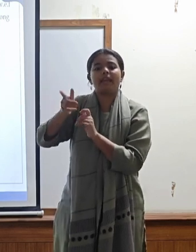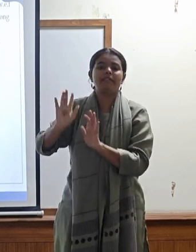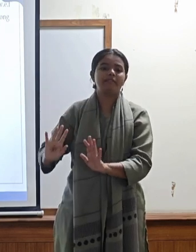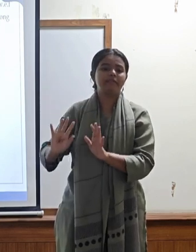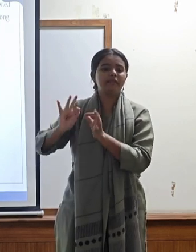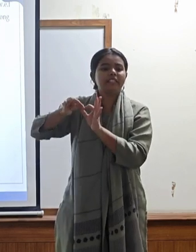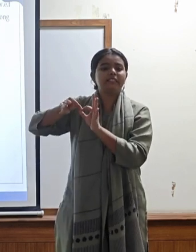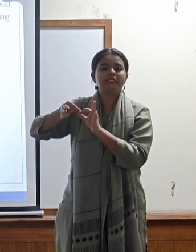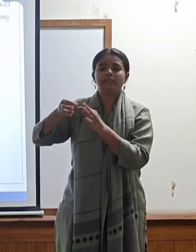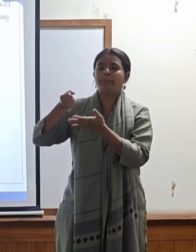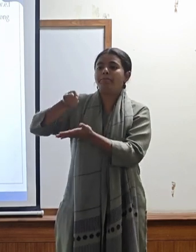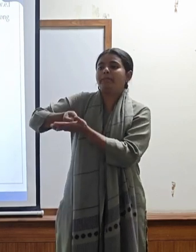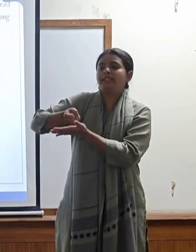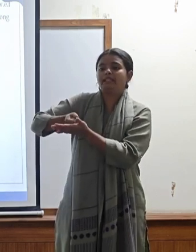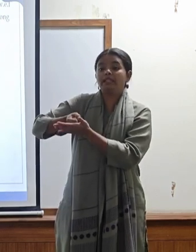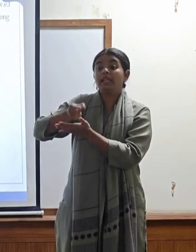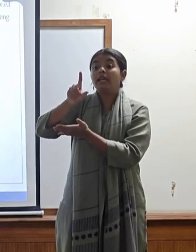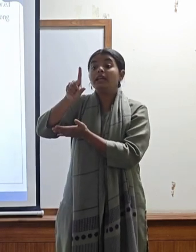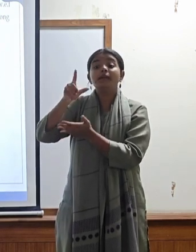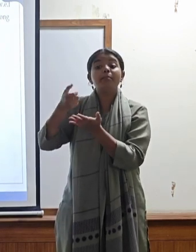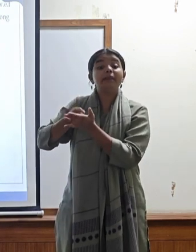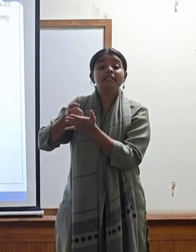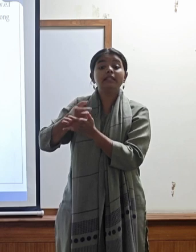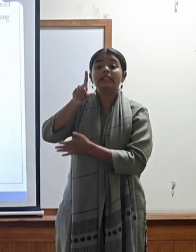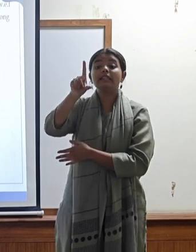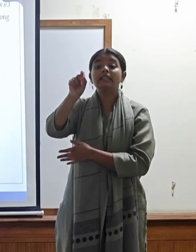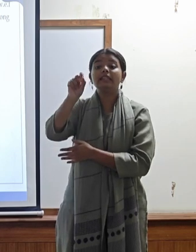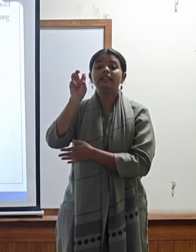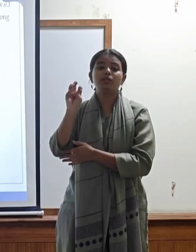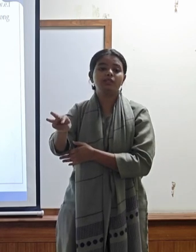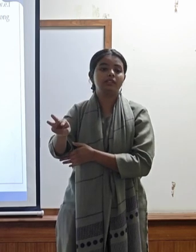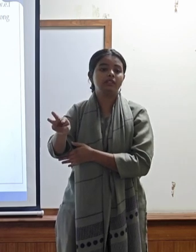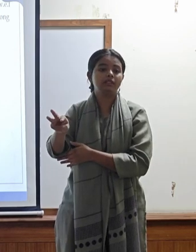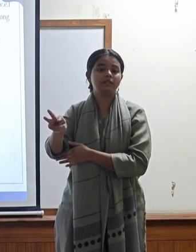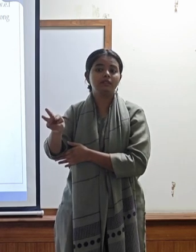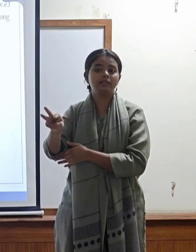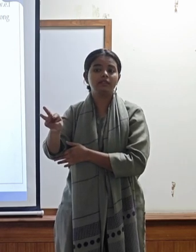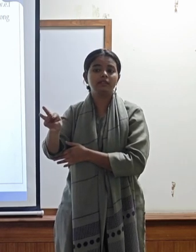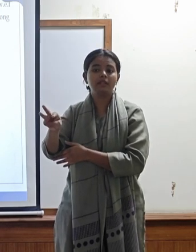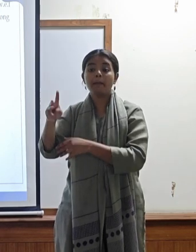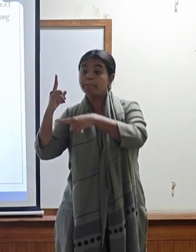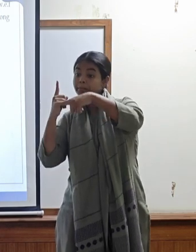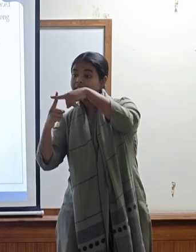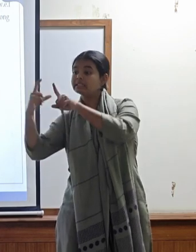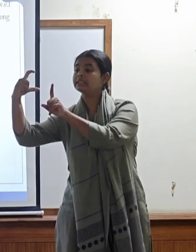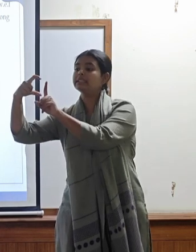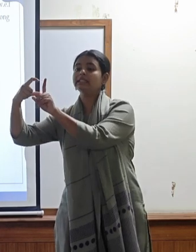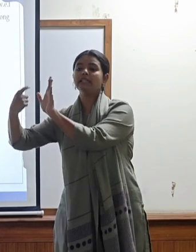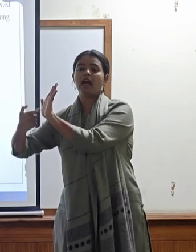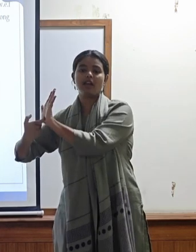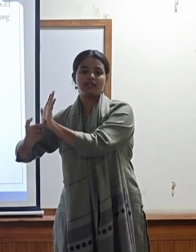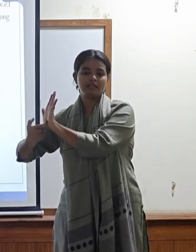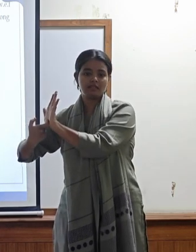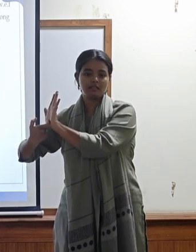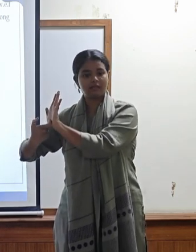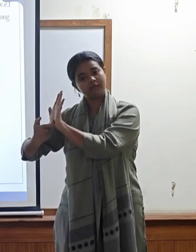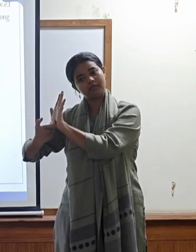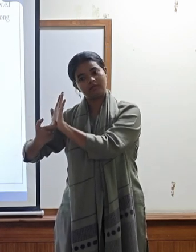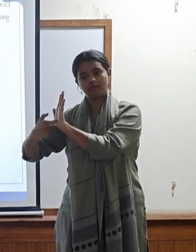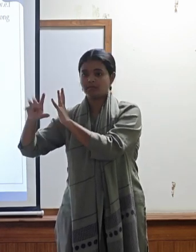आपको एटलीस्ट 10,000 पर मंथ प्लस डीआर दैट इज डियरनेस रिलीफ आपको एज पेंशन